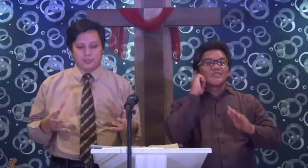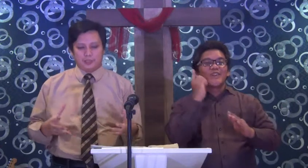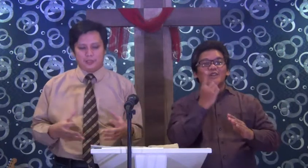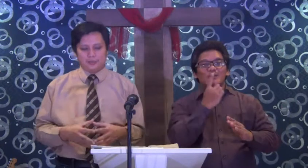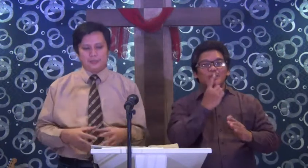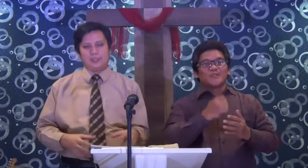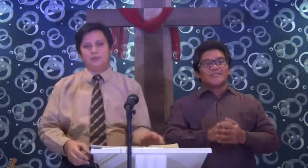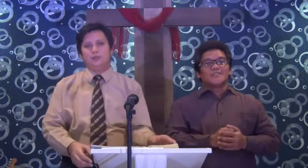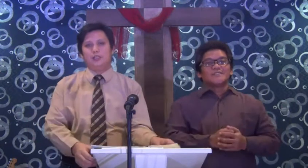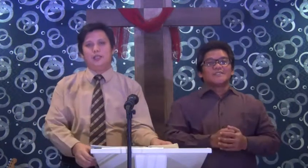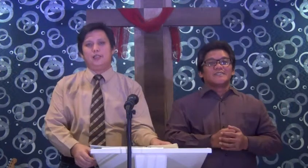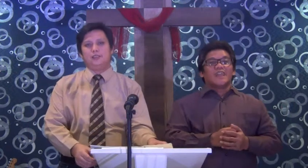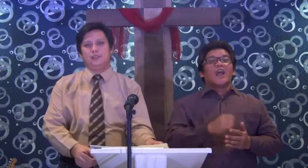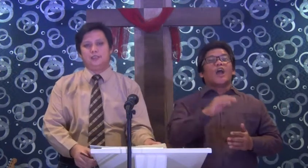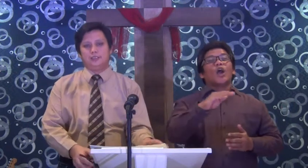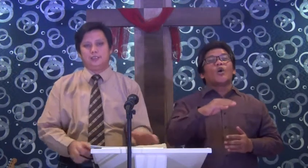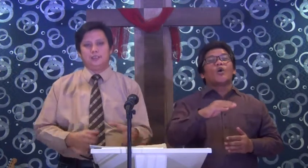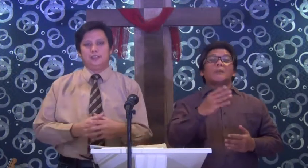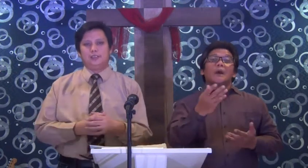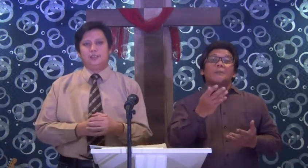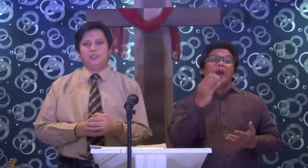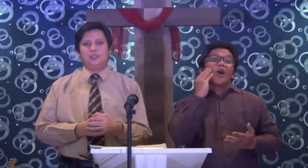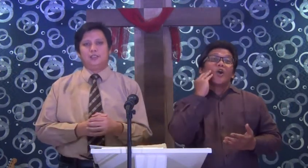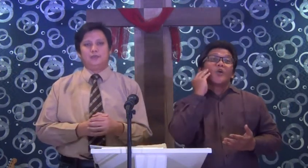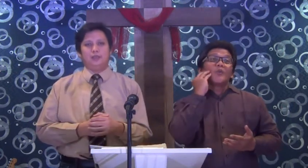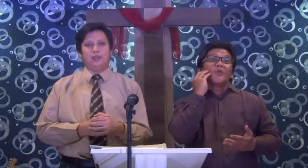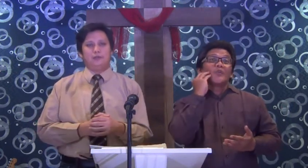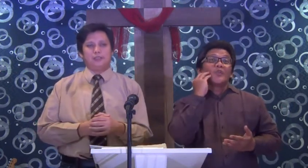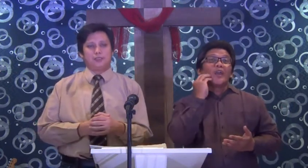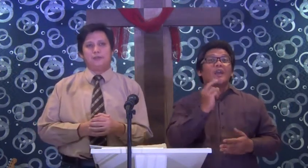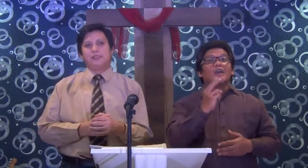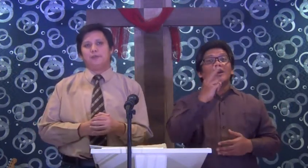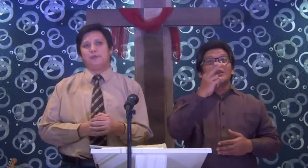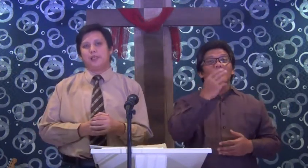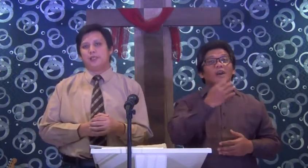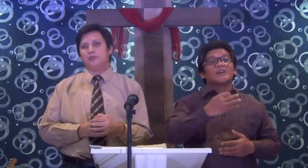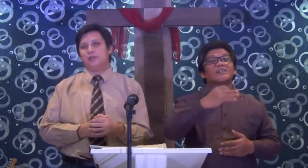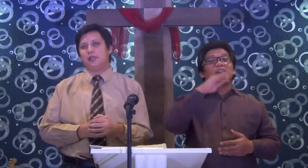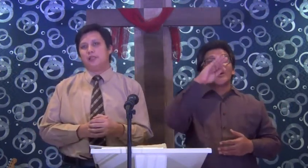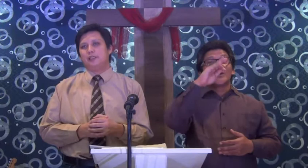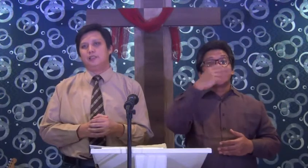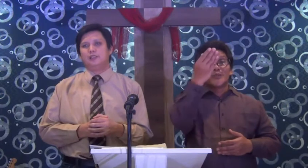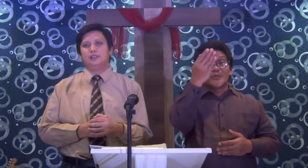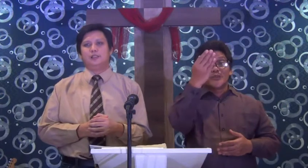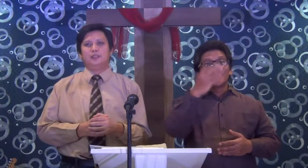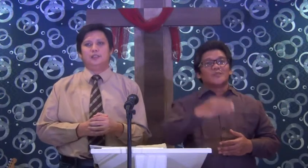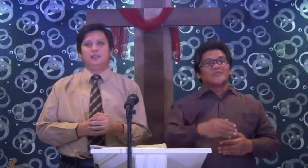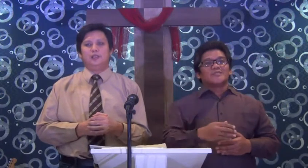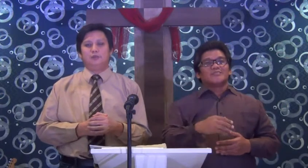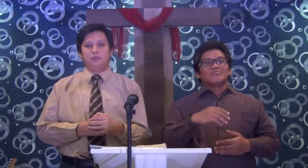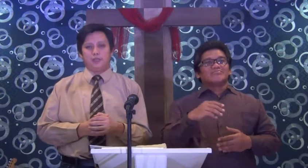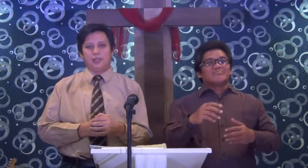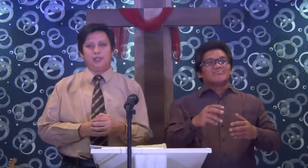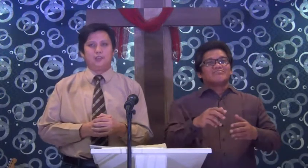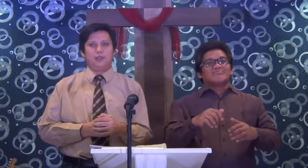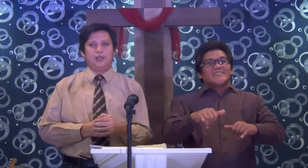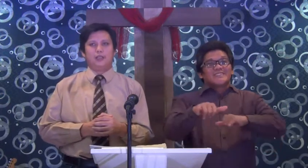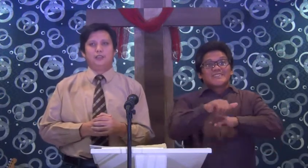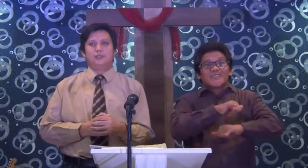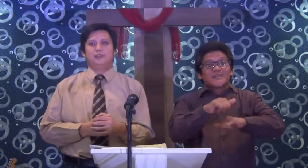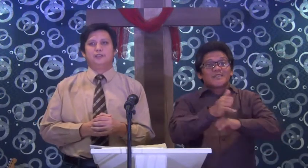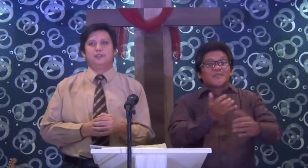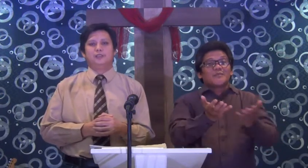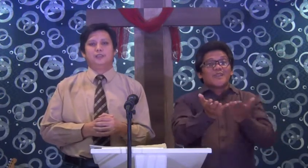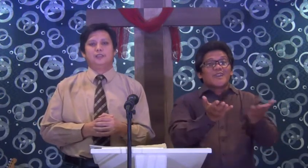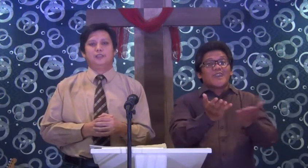dalam usia yang masih sangat muda. Kita boleh bersama-sama melayani Tuhan, memuliakan